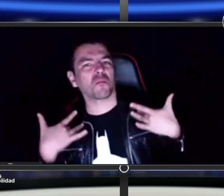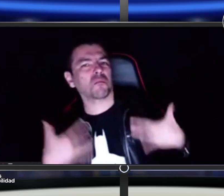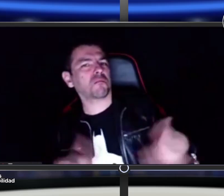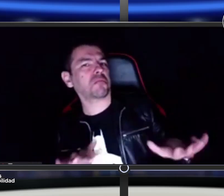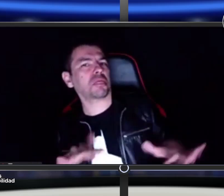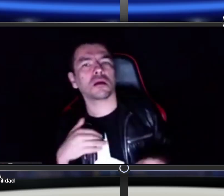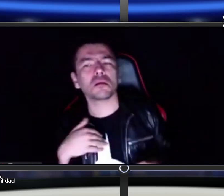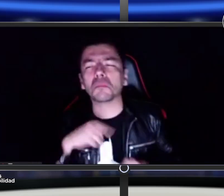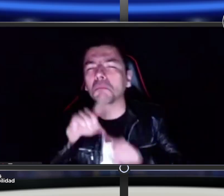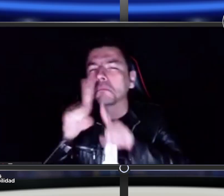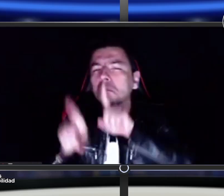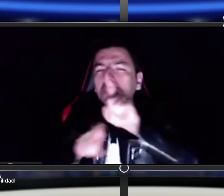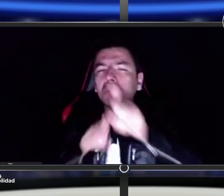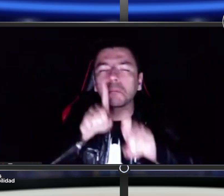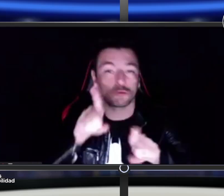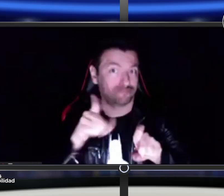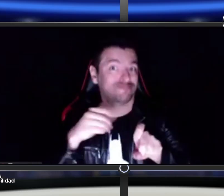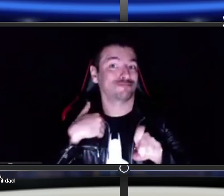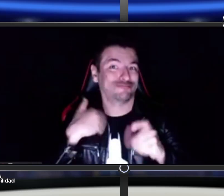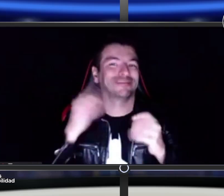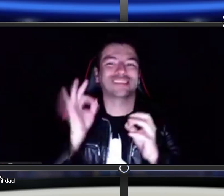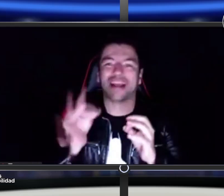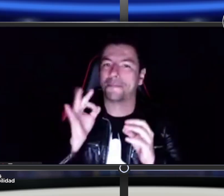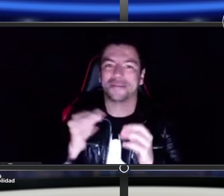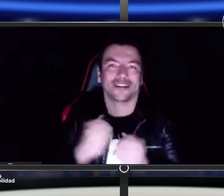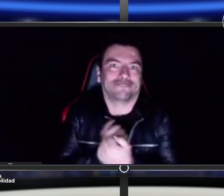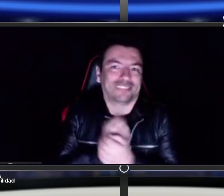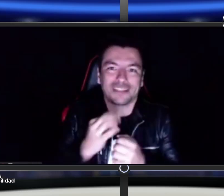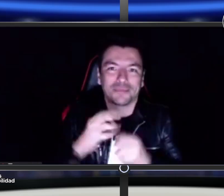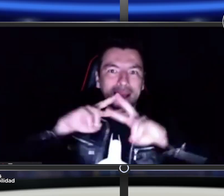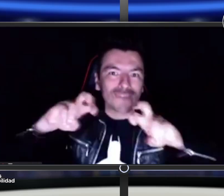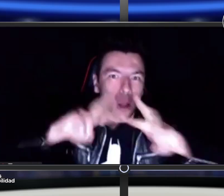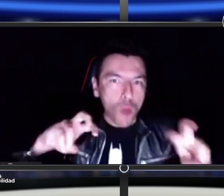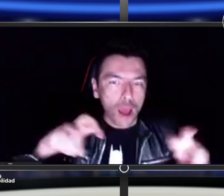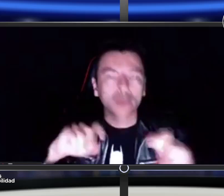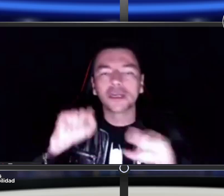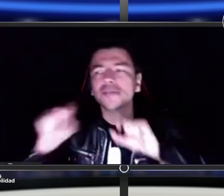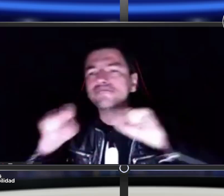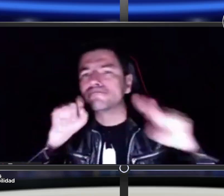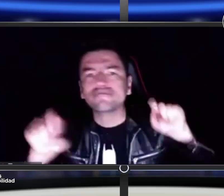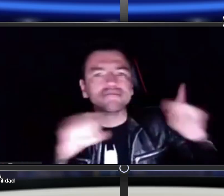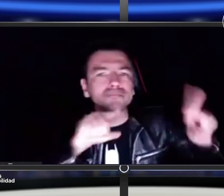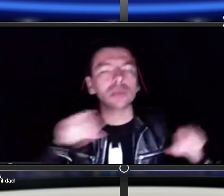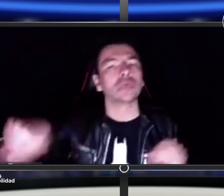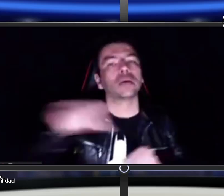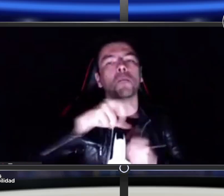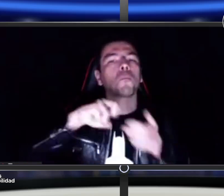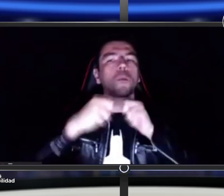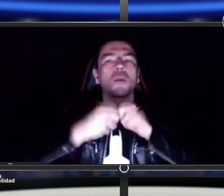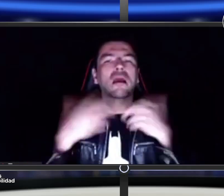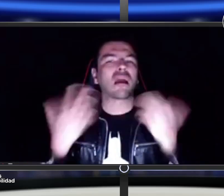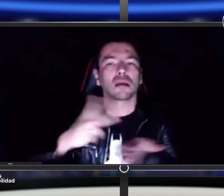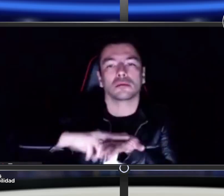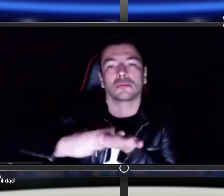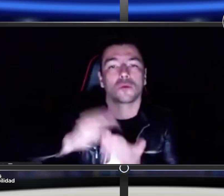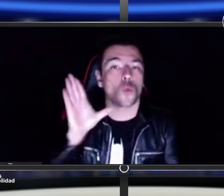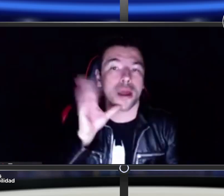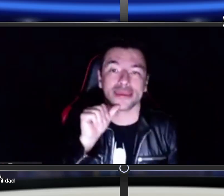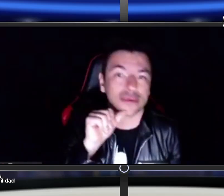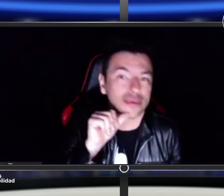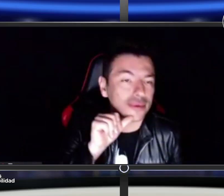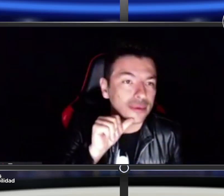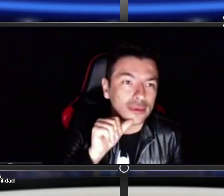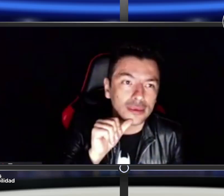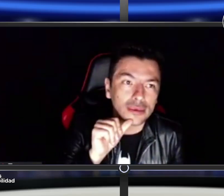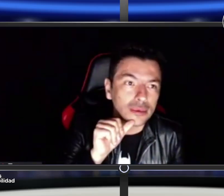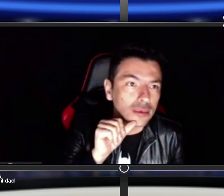que hizo que ellos quizás dejaran esa participación de lado, fue que, bueno, ustedes saben que a nosotros siempre nos gusta